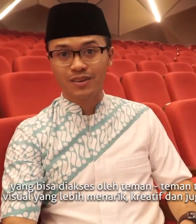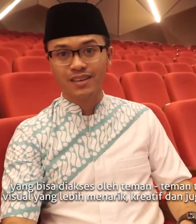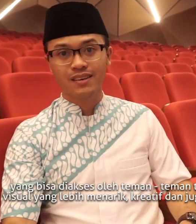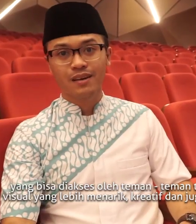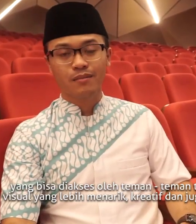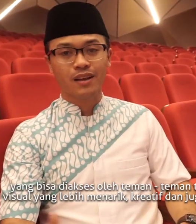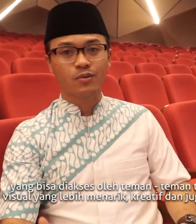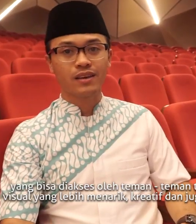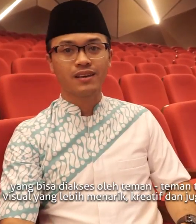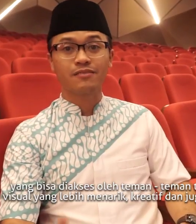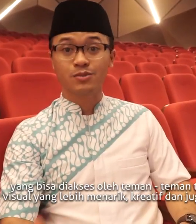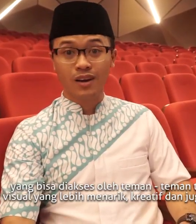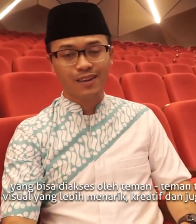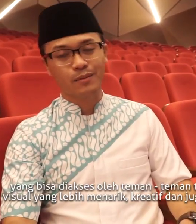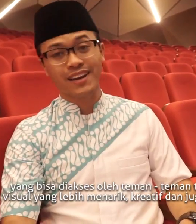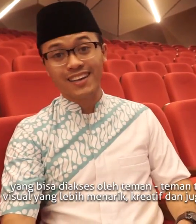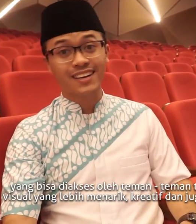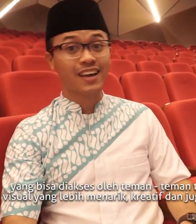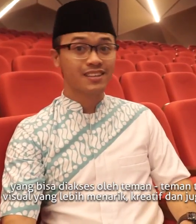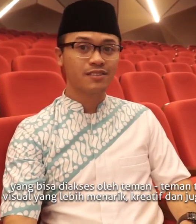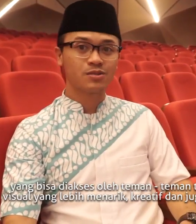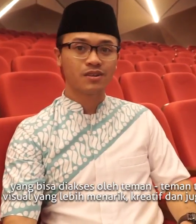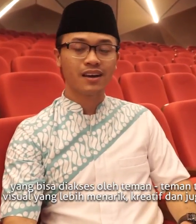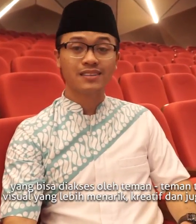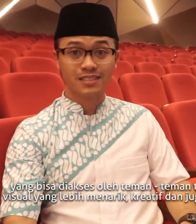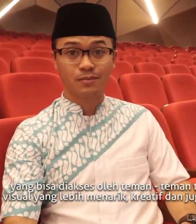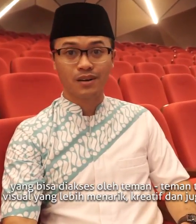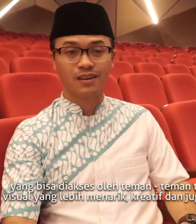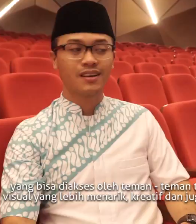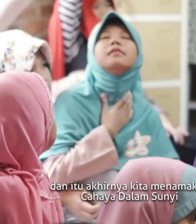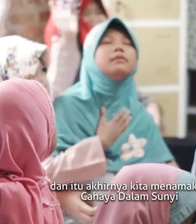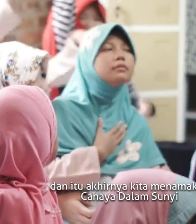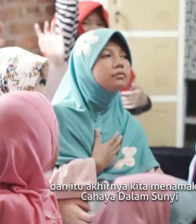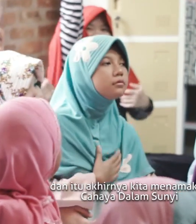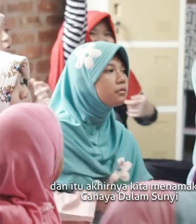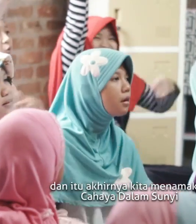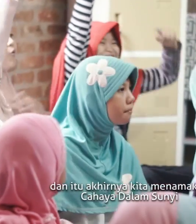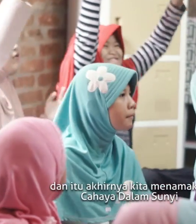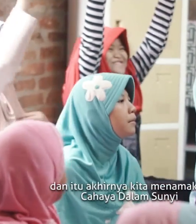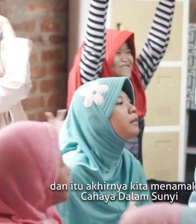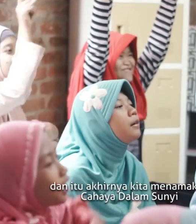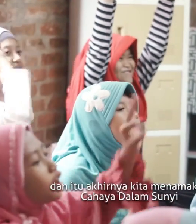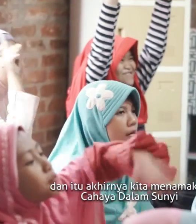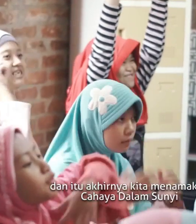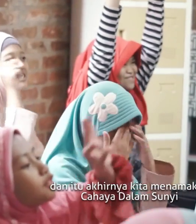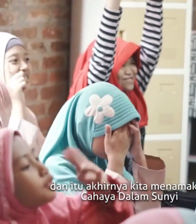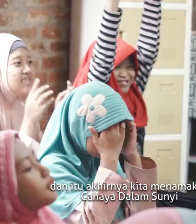tuli melalui visual yang lebih menarik, kreatif, dan juga accessible. Dan itu akhirnya kita